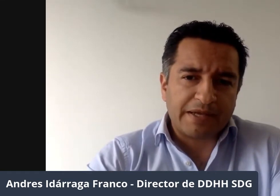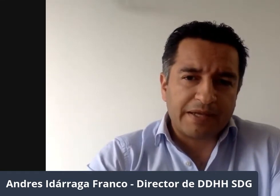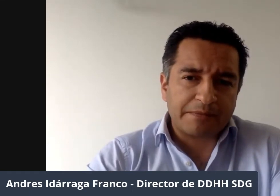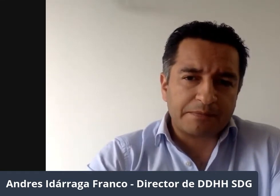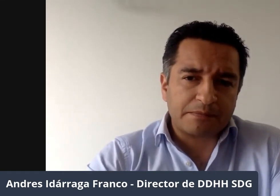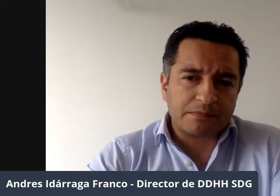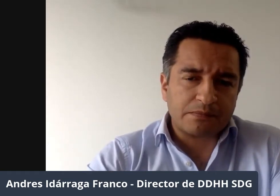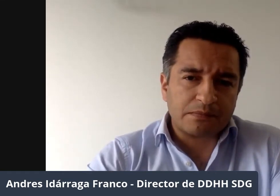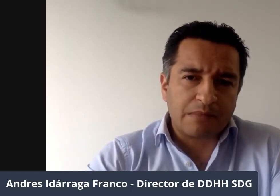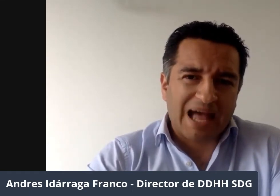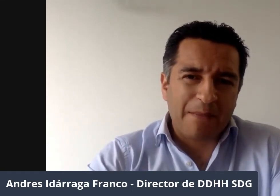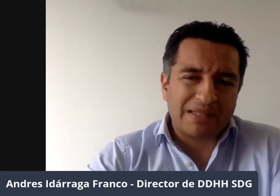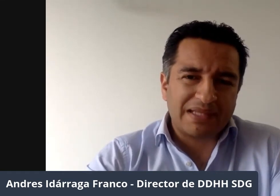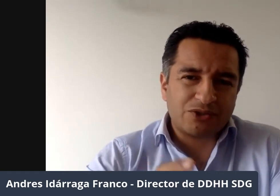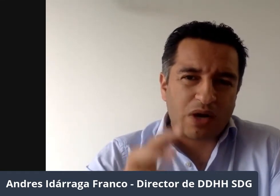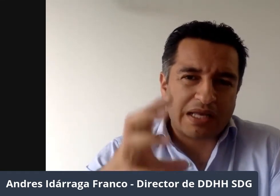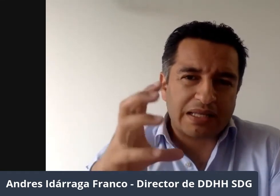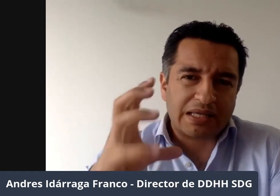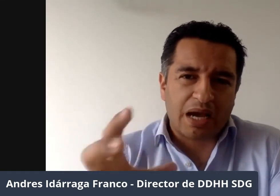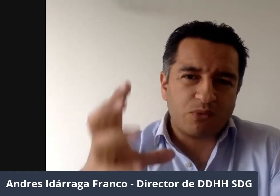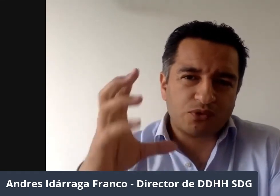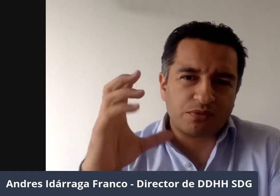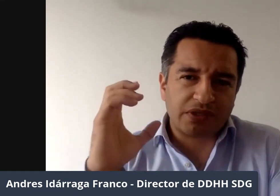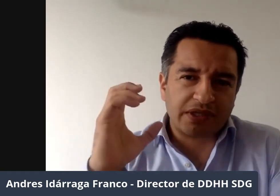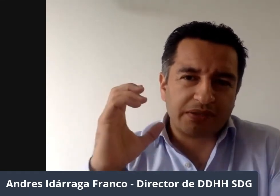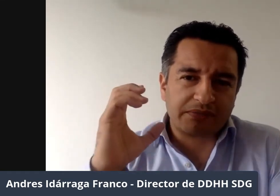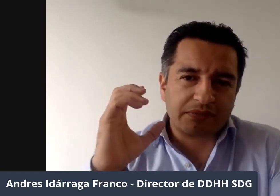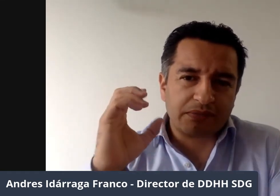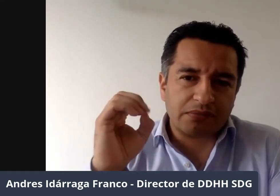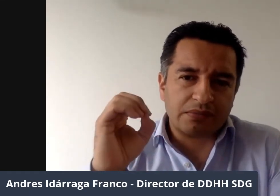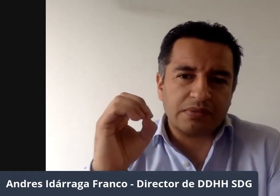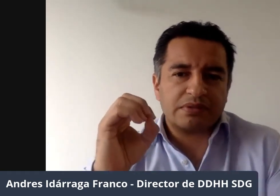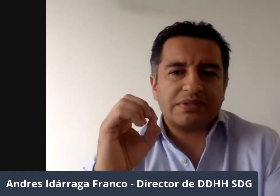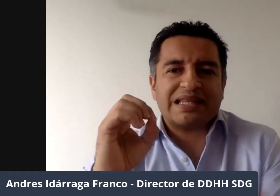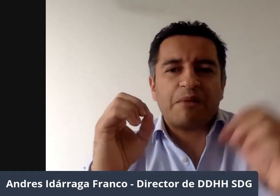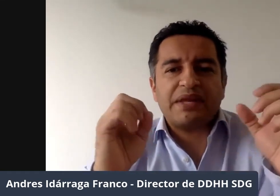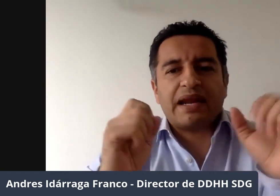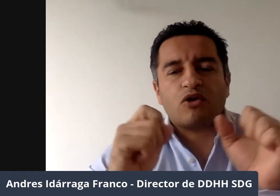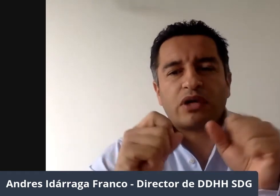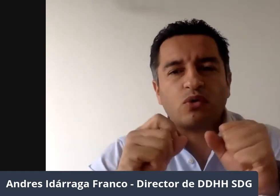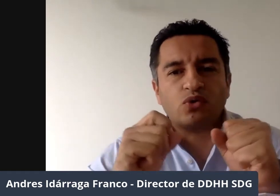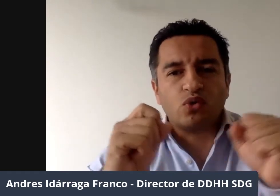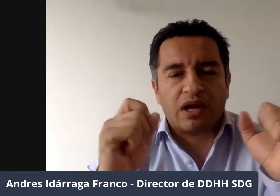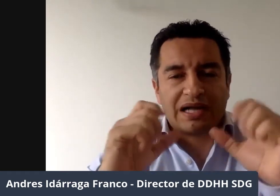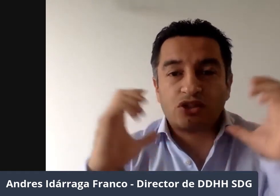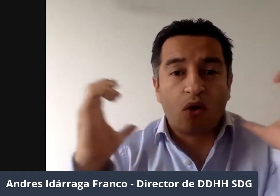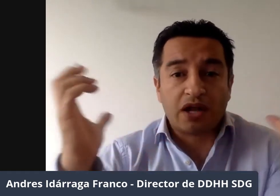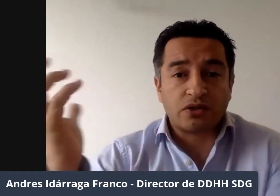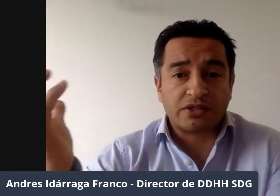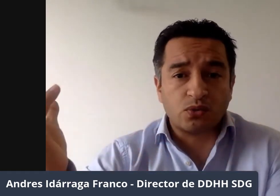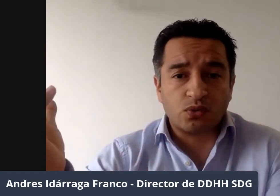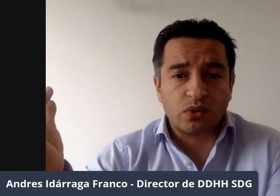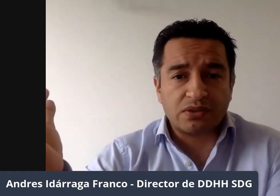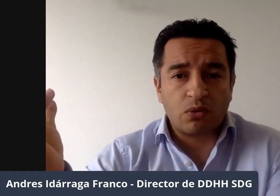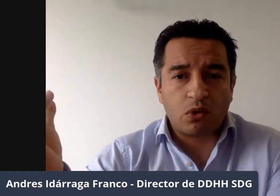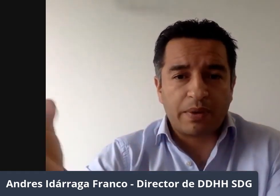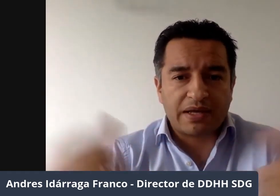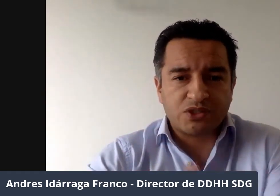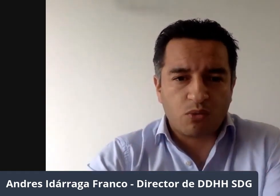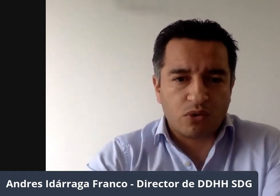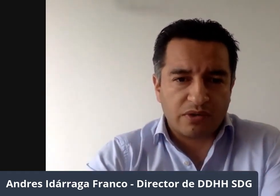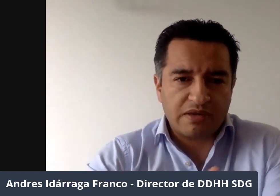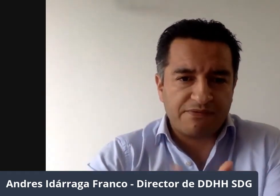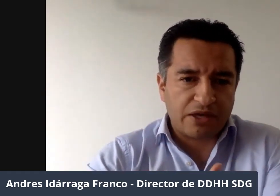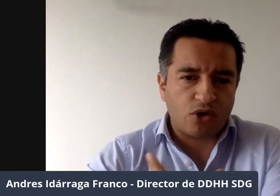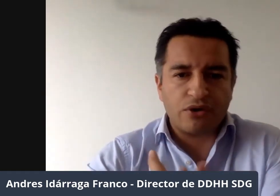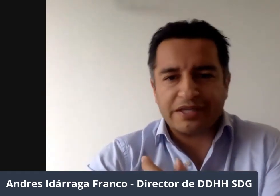Pero además de eso la criticamos porque determina a la otra cultura, a todas las otras culturas no